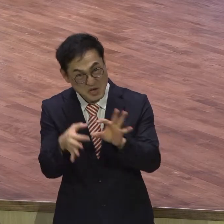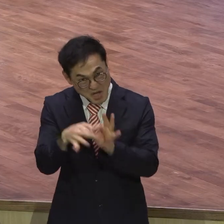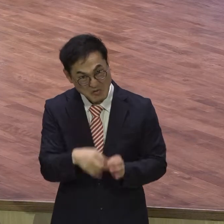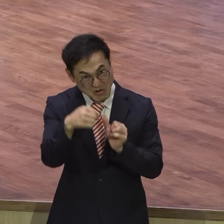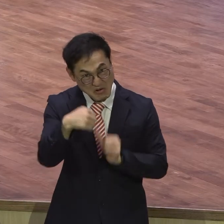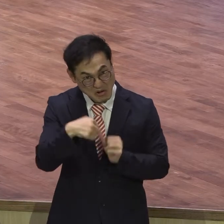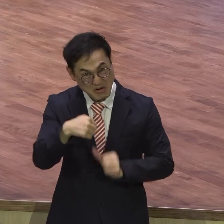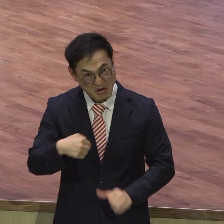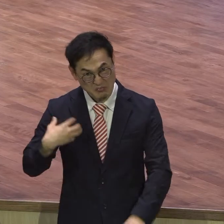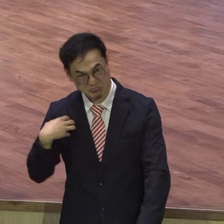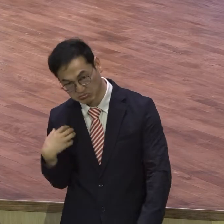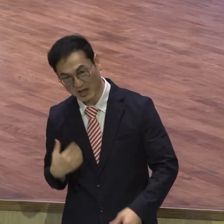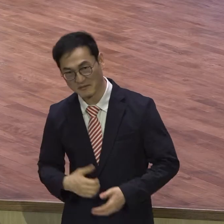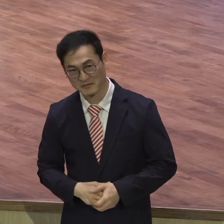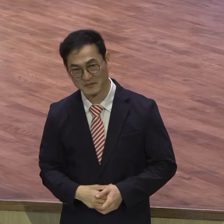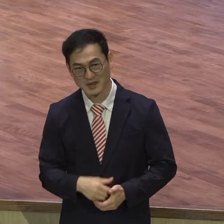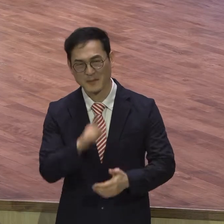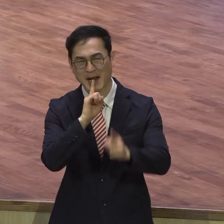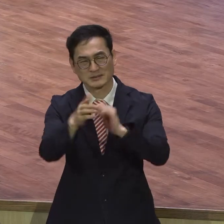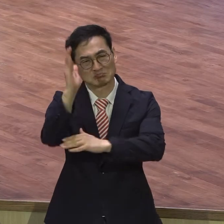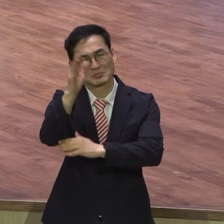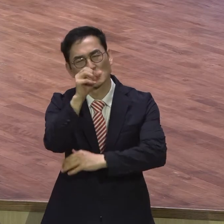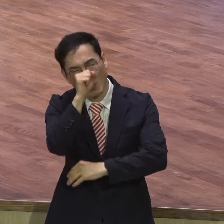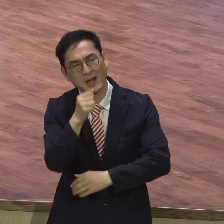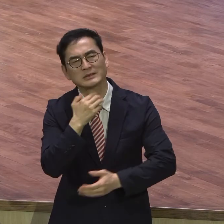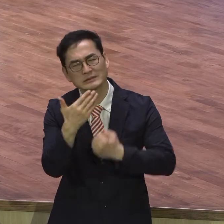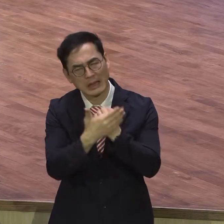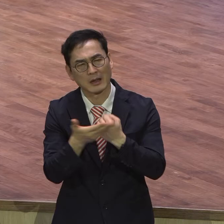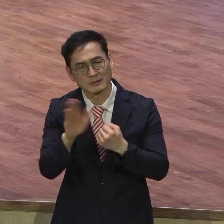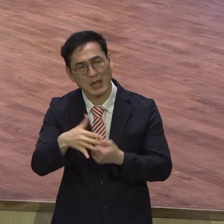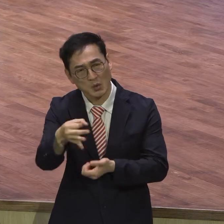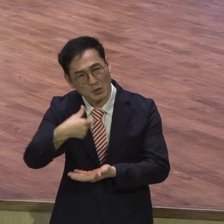메시지는 좋은데 부담스러워 그렇습니까?